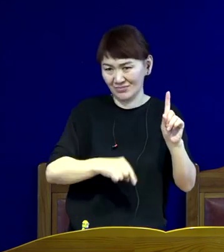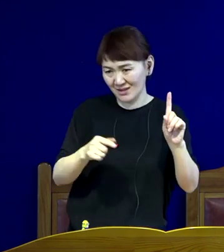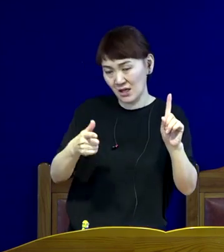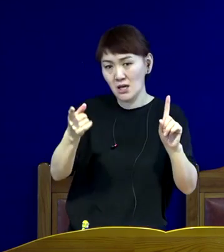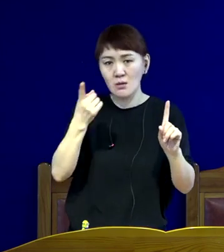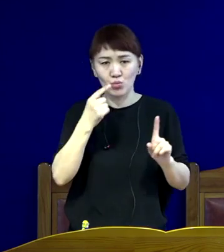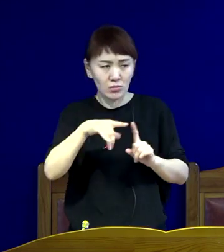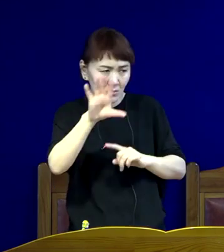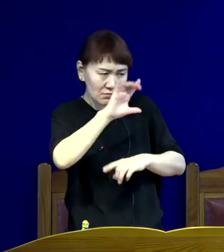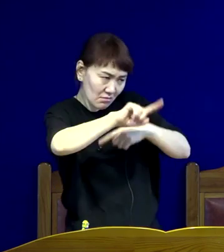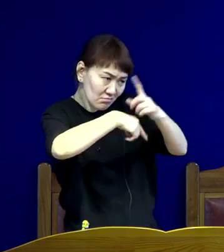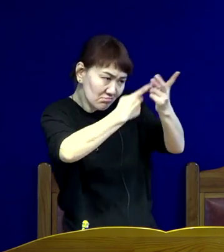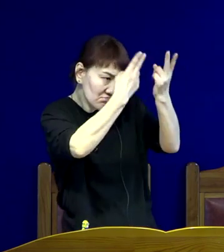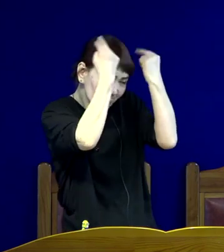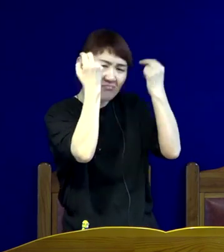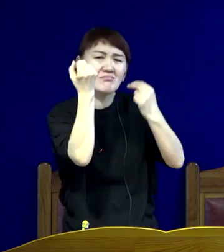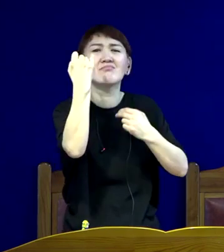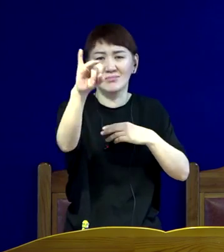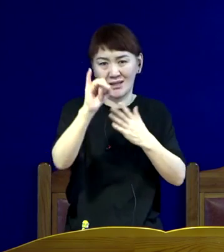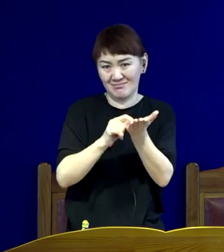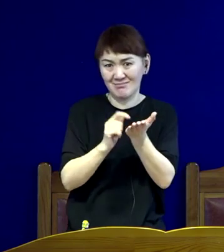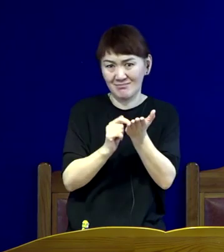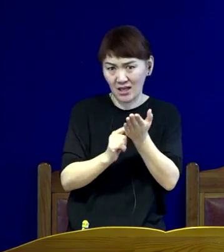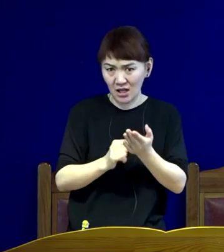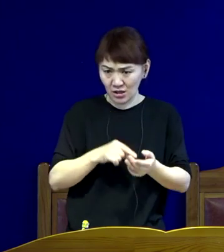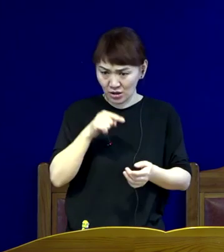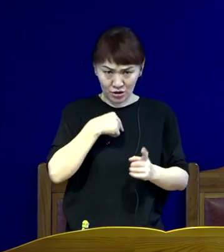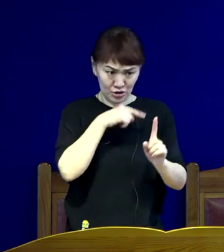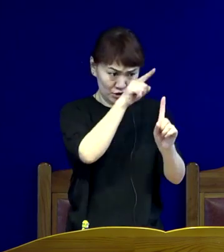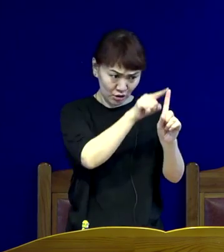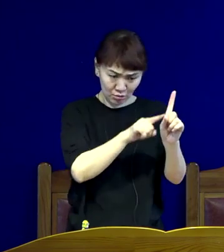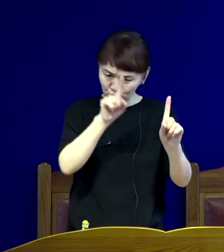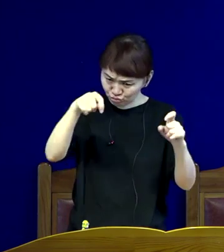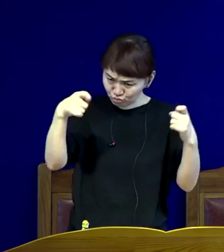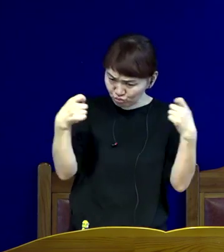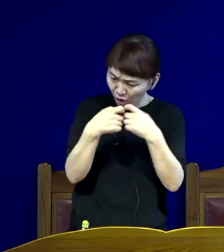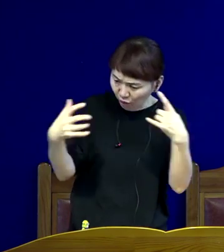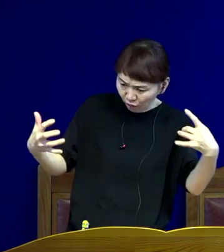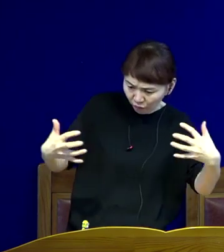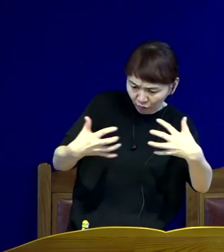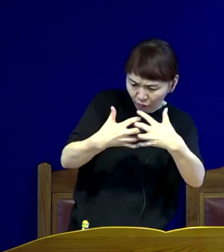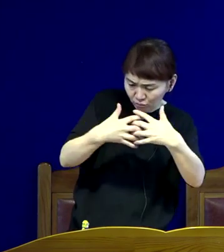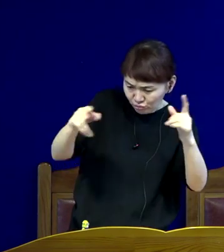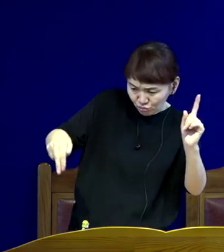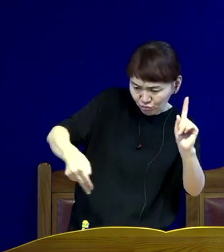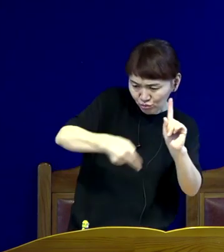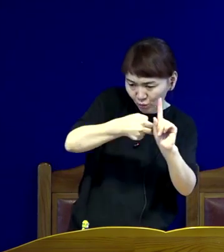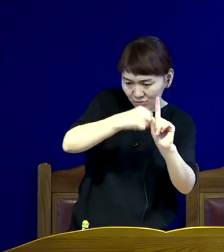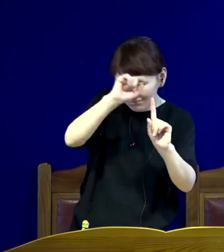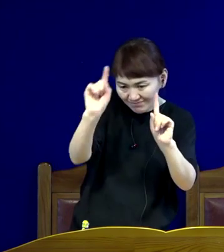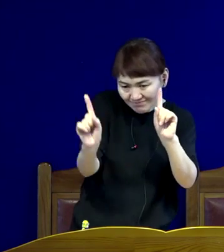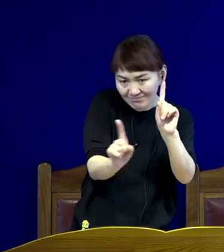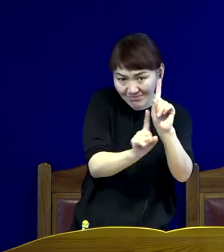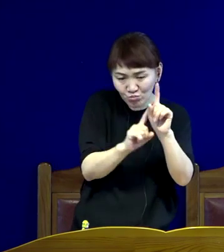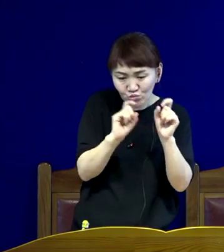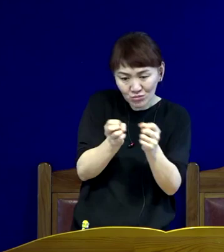айлтсан. Би түүнд тохирог тусламжийг бий болгоё бүтээе. Тэгэхээр